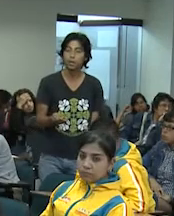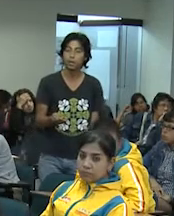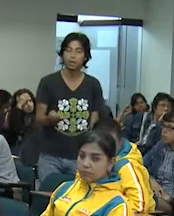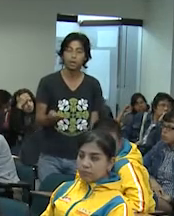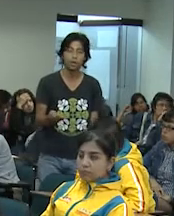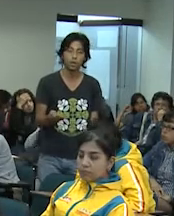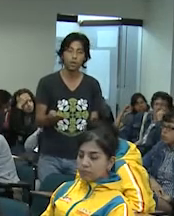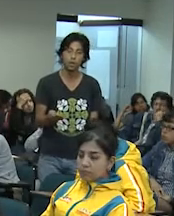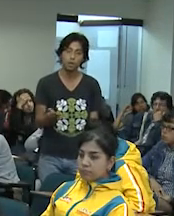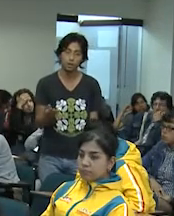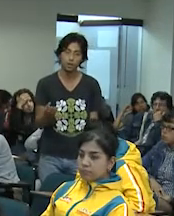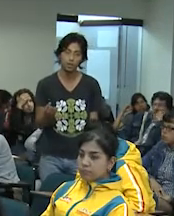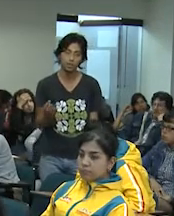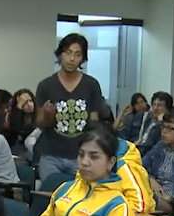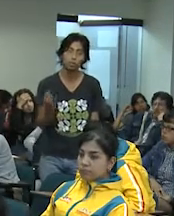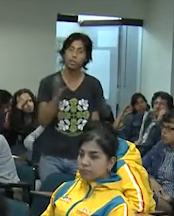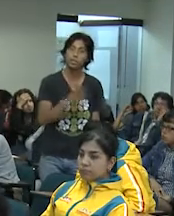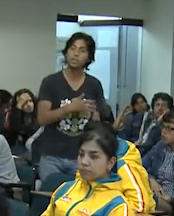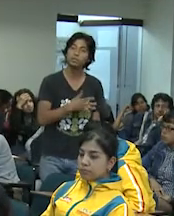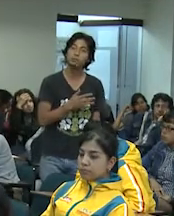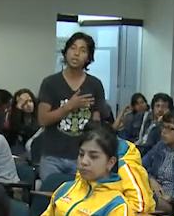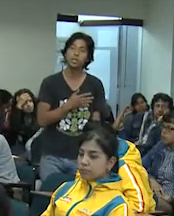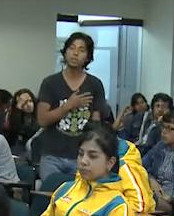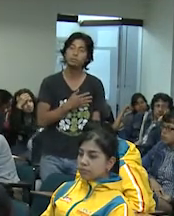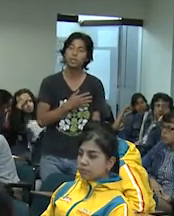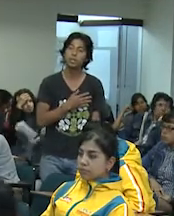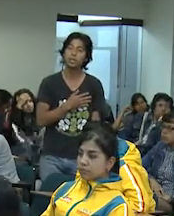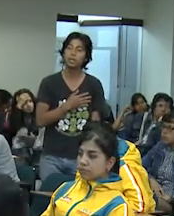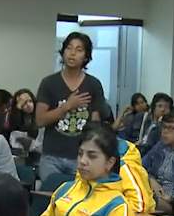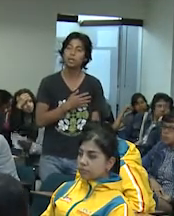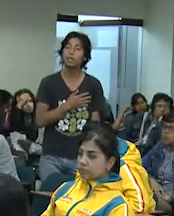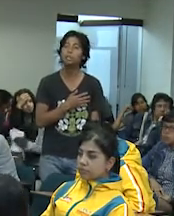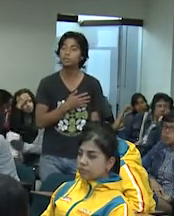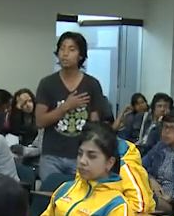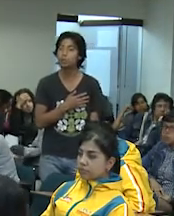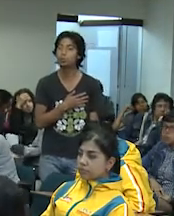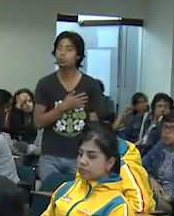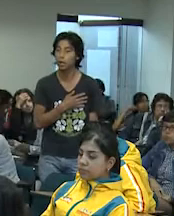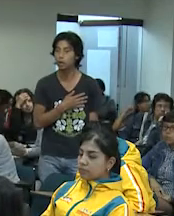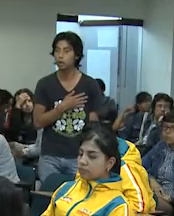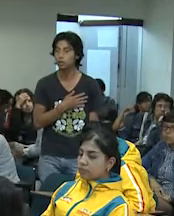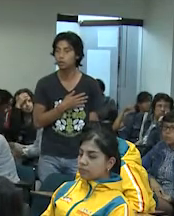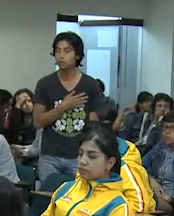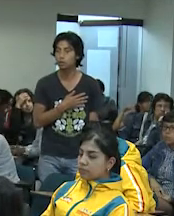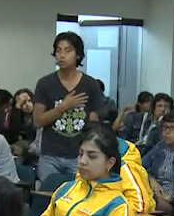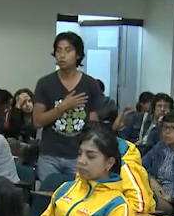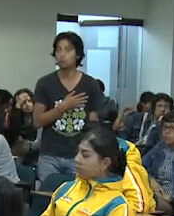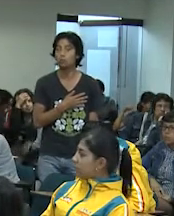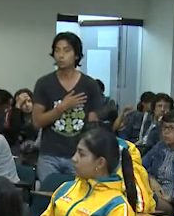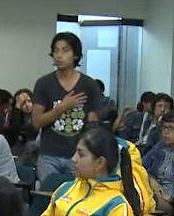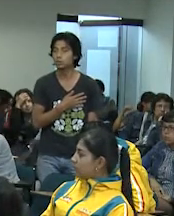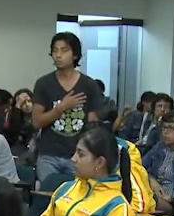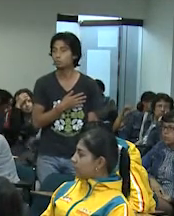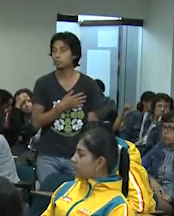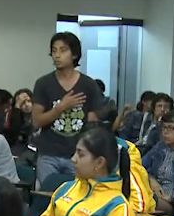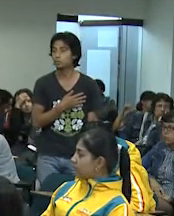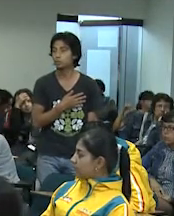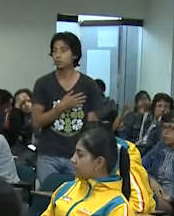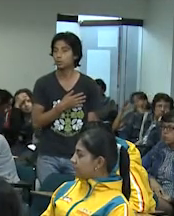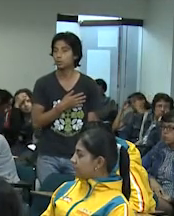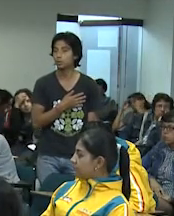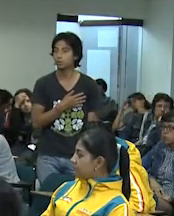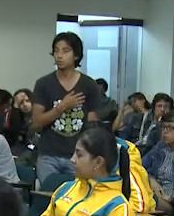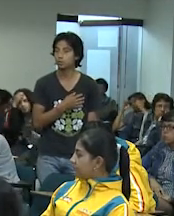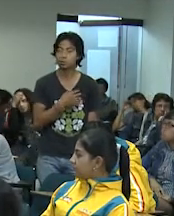que se movilizan de una manera también artística y cultural, como lo es también,